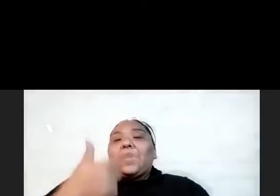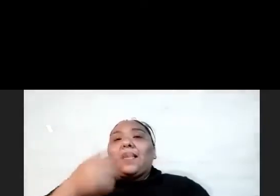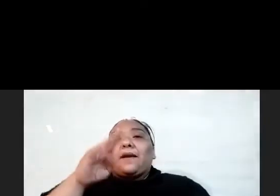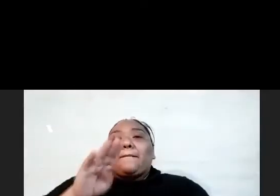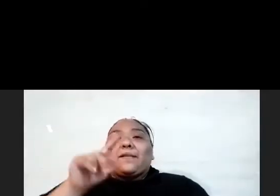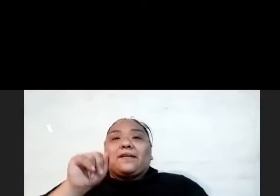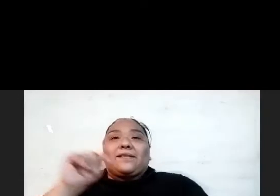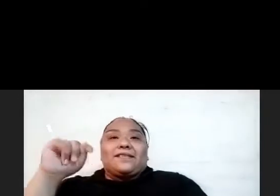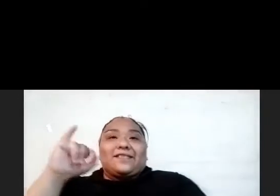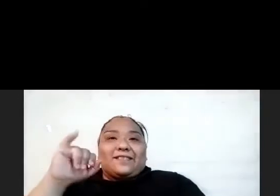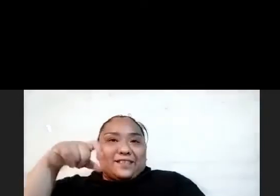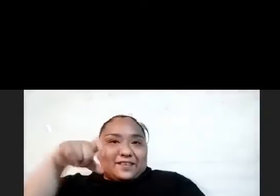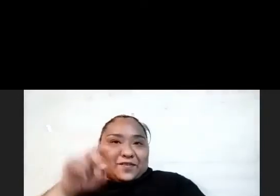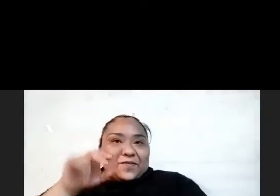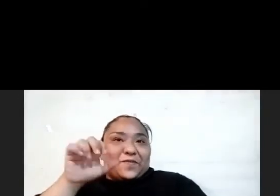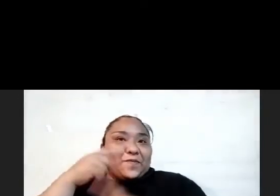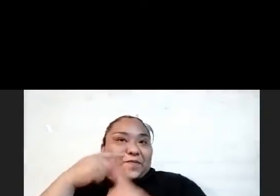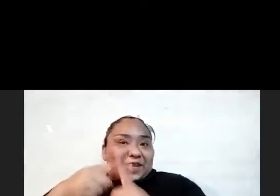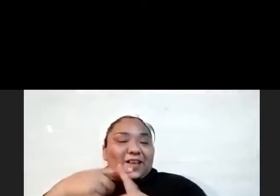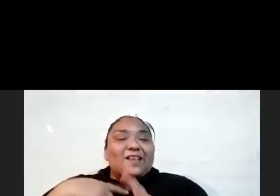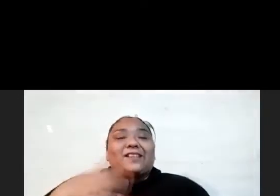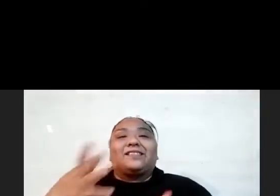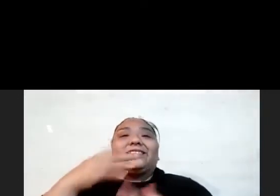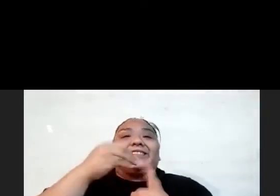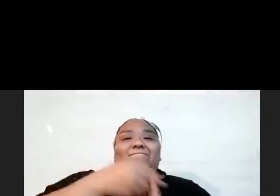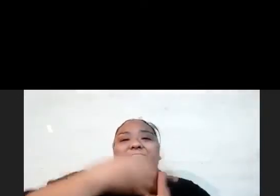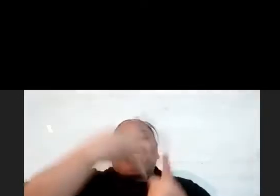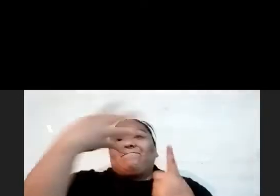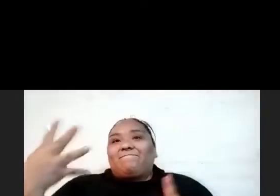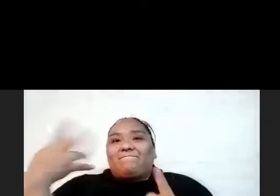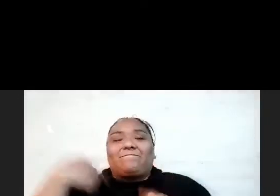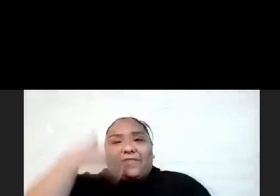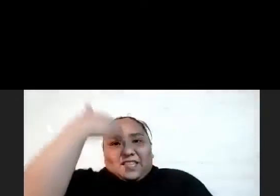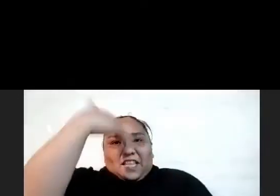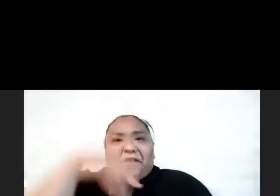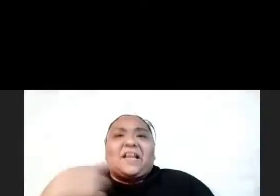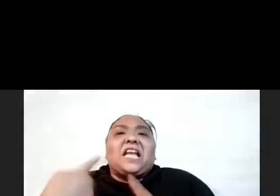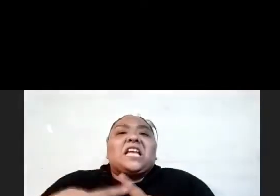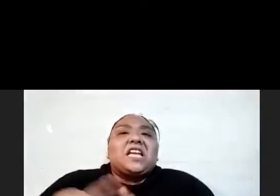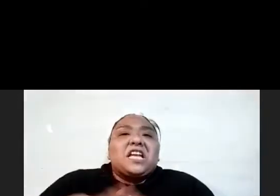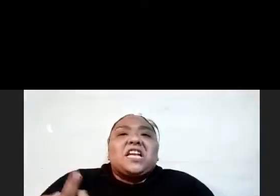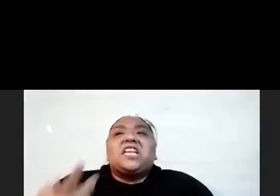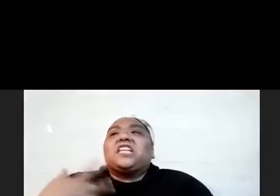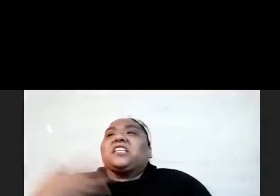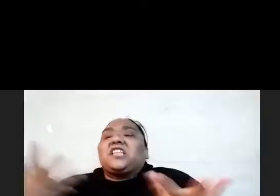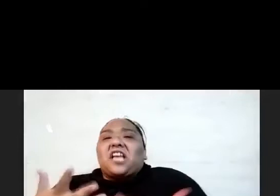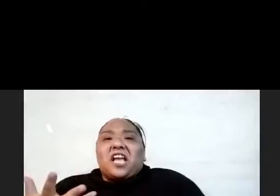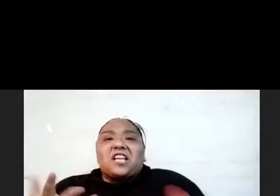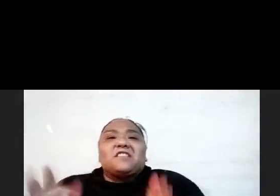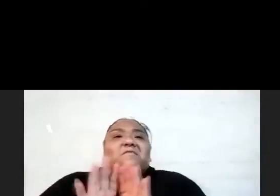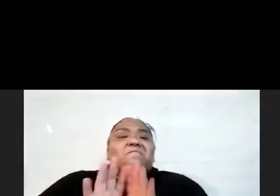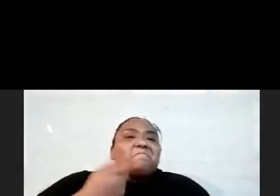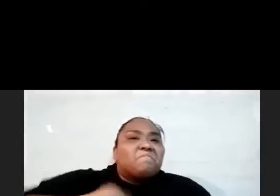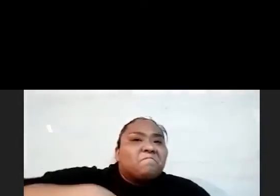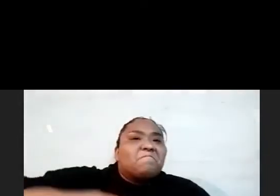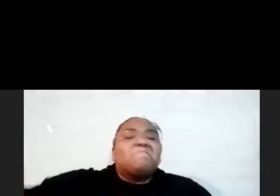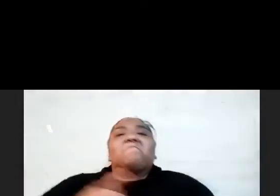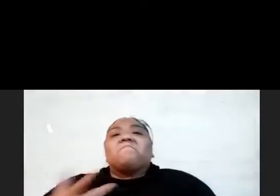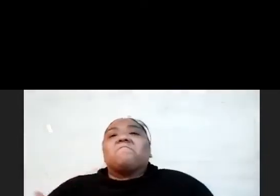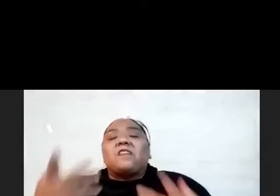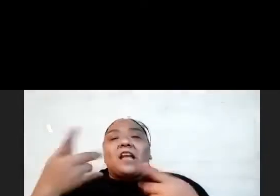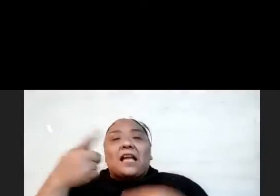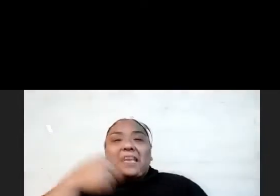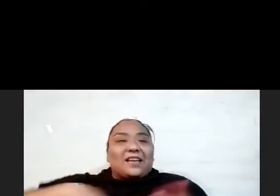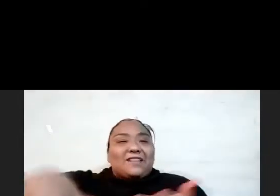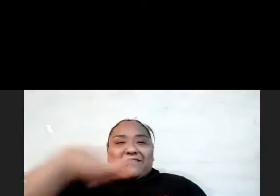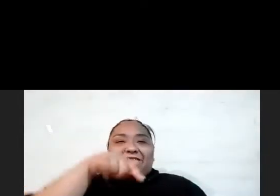LGBTTIQA+, y saber qué es lo que están haciendo, quiénes son, cómo son, y bueno, pues el espacio también nos